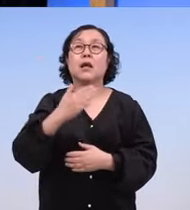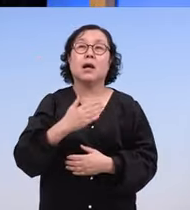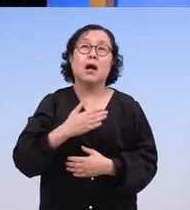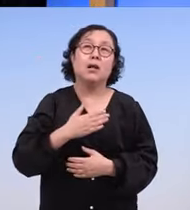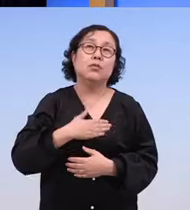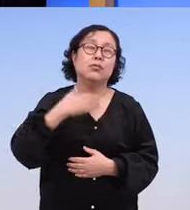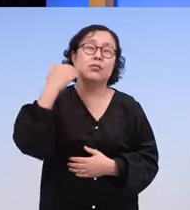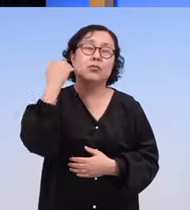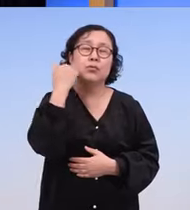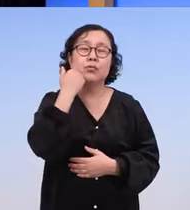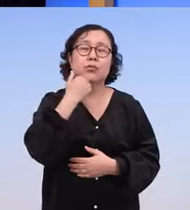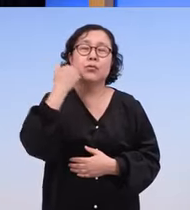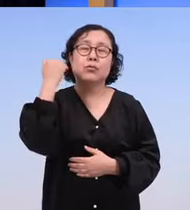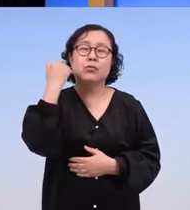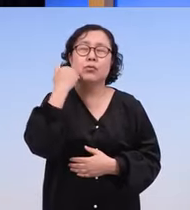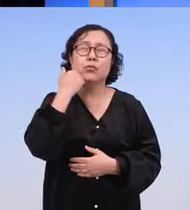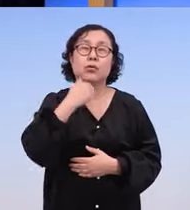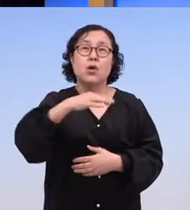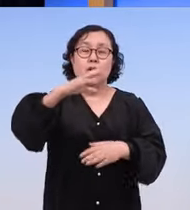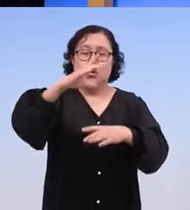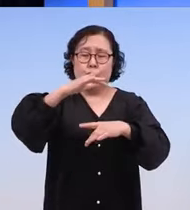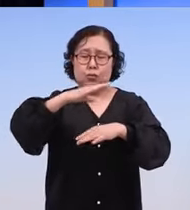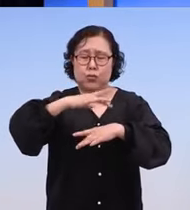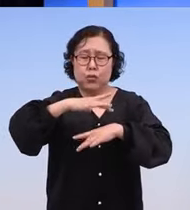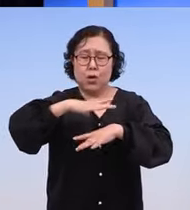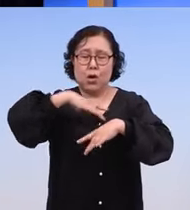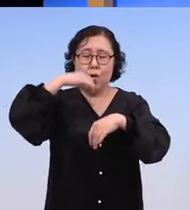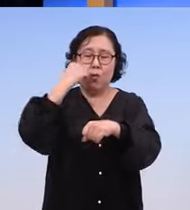구원이시니 내가 누구를 두려워하리요.